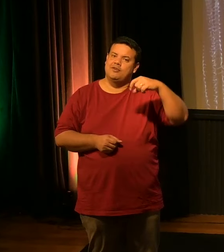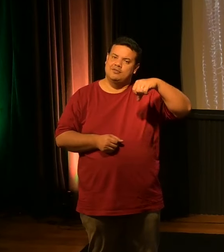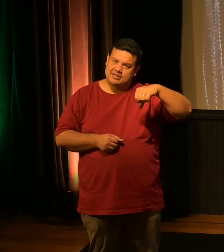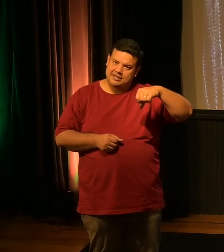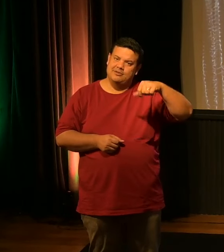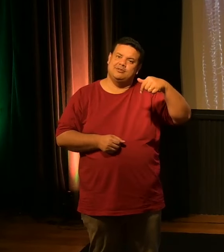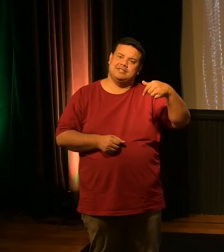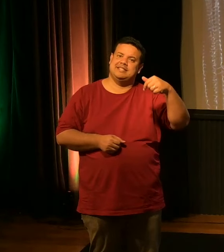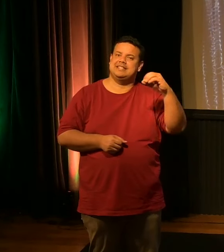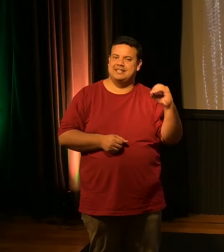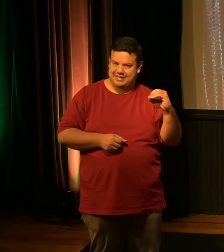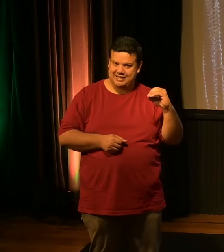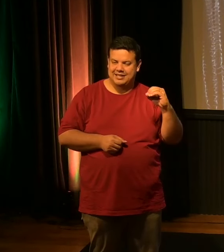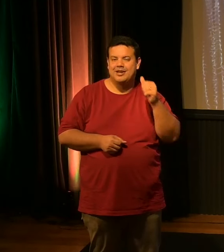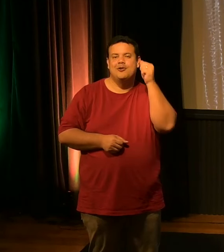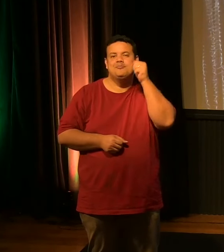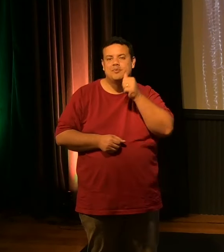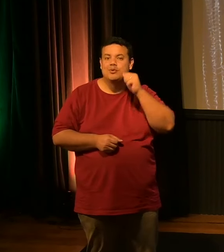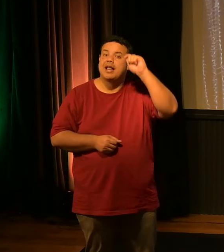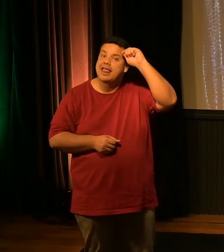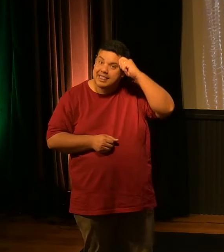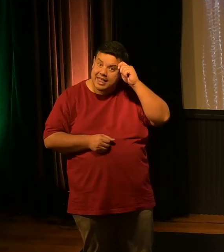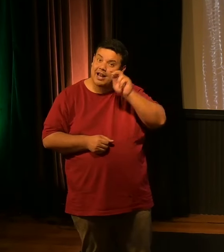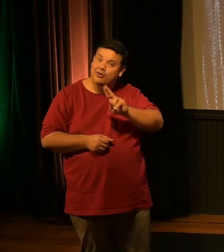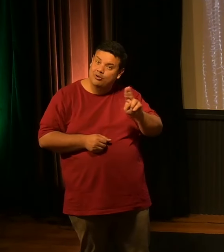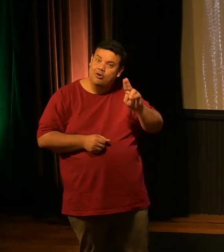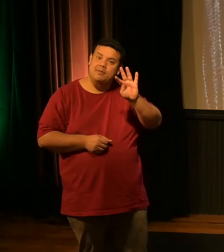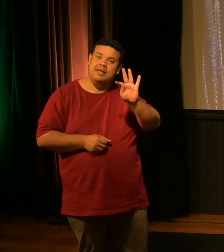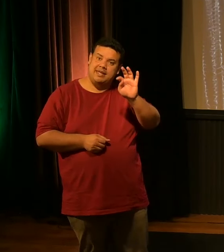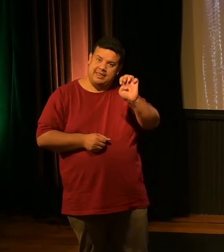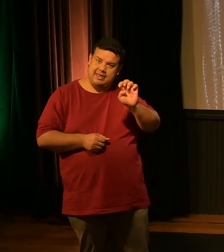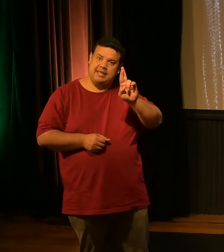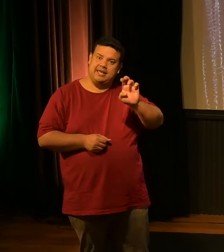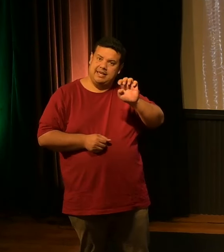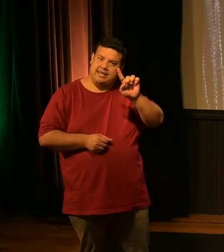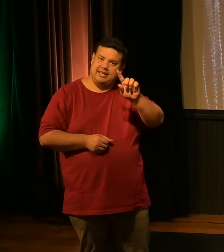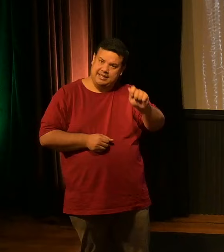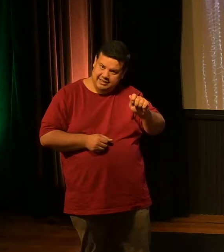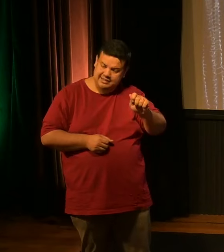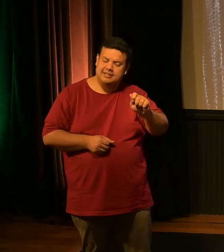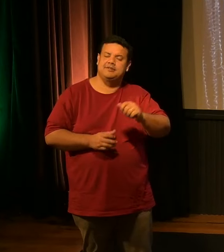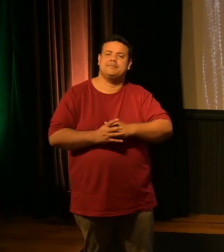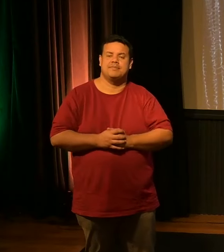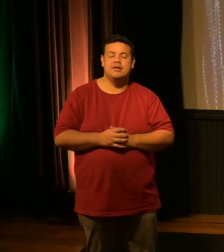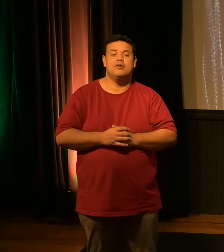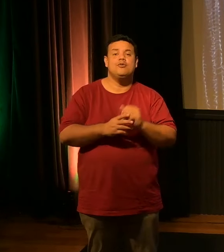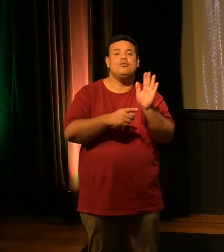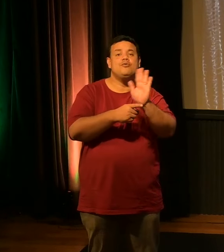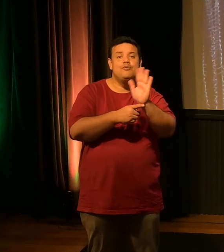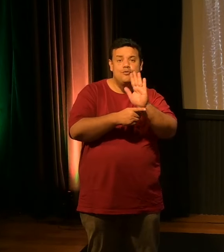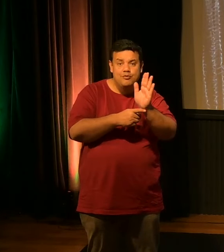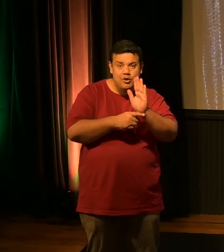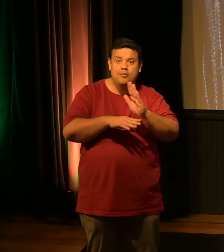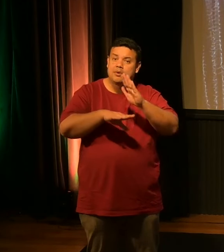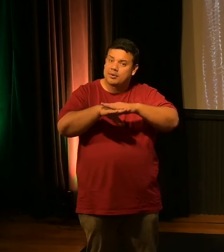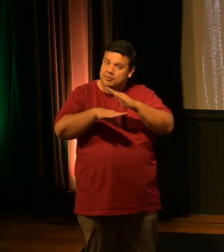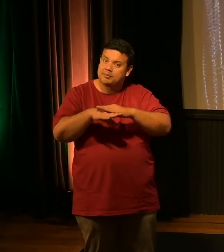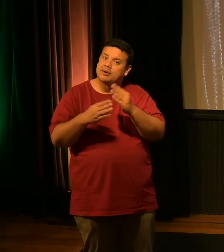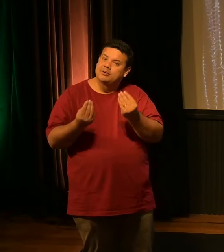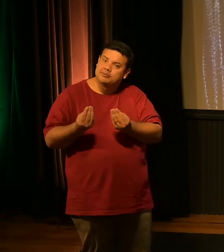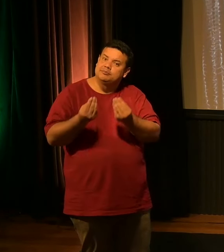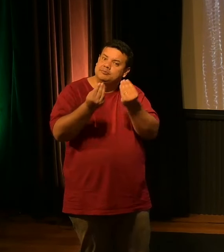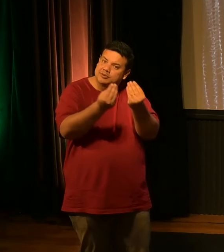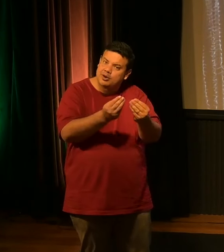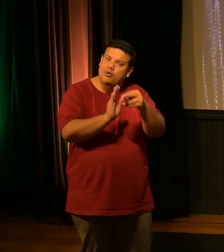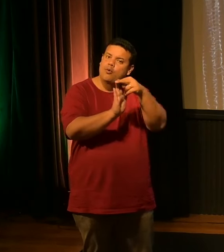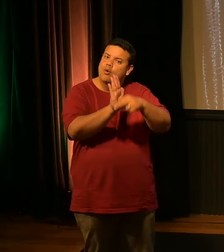Teresa. E esse filme, ele, primeiro, foi um filme encomendado. O roteiro foi entregue na mão do Cone